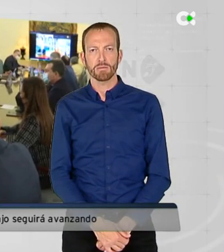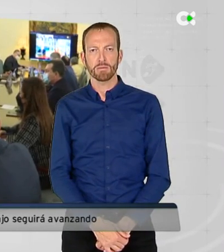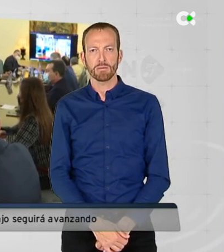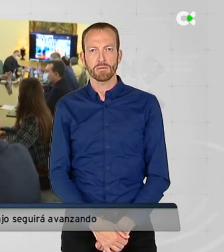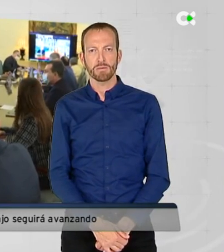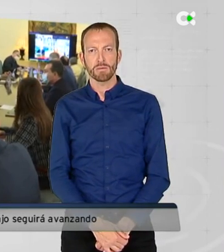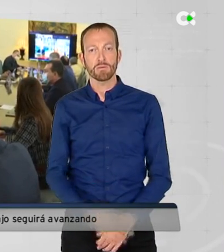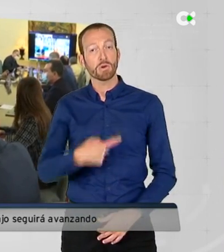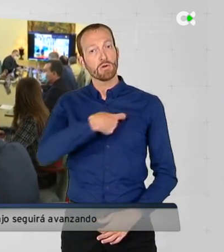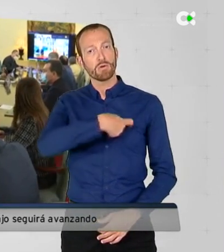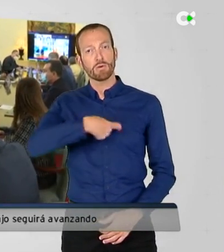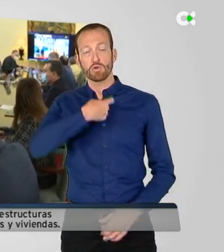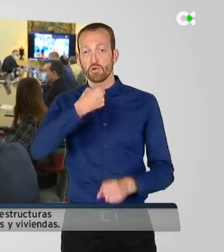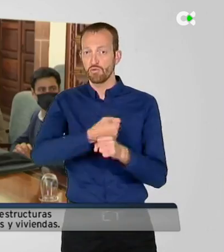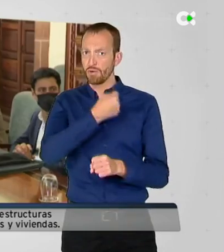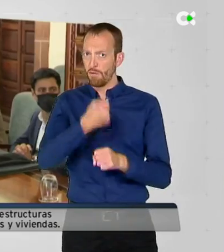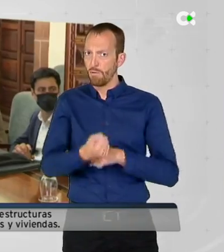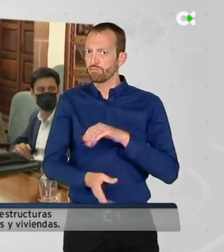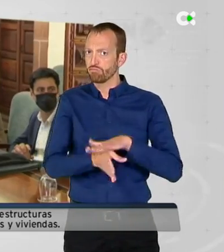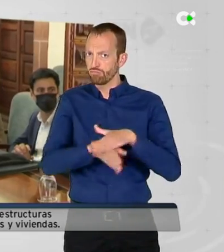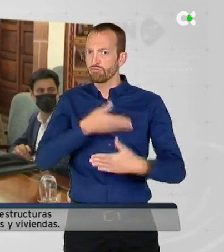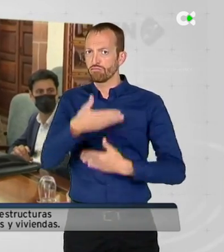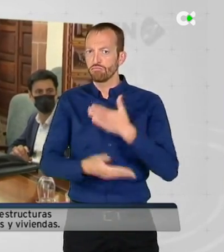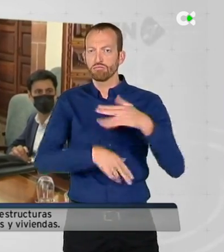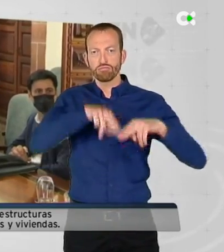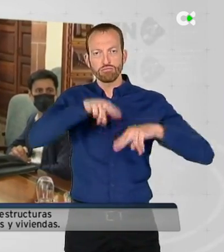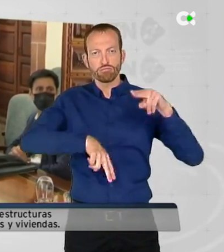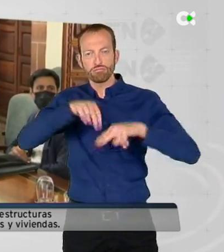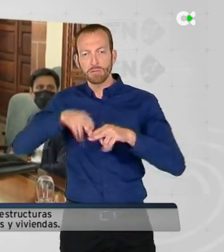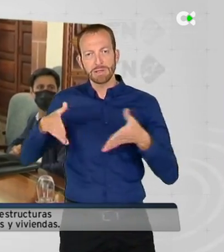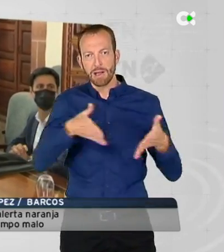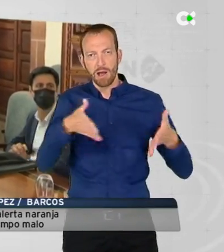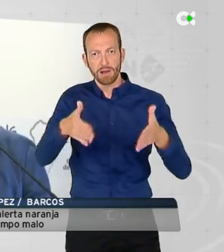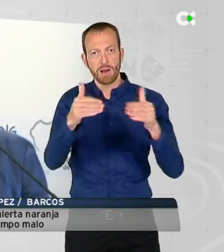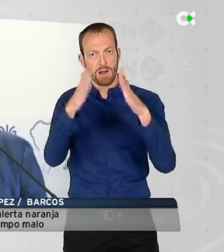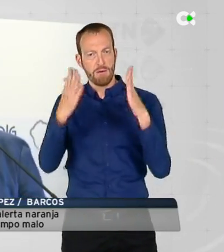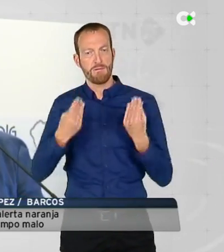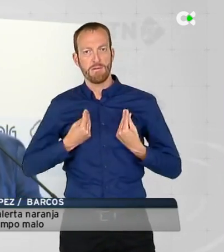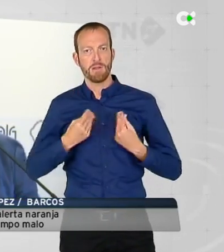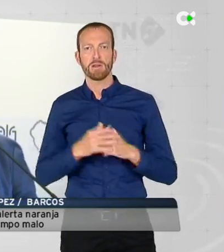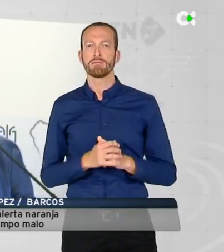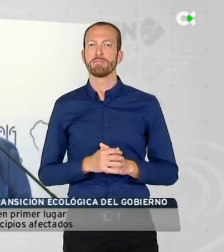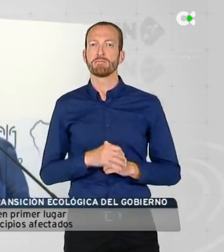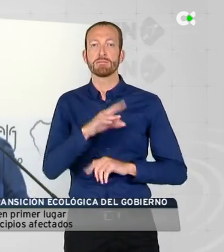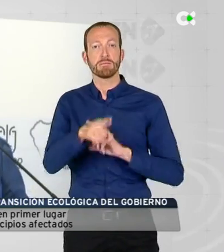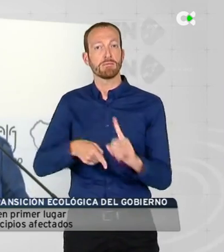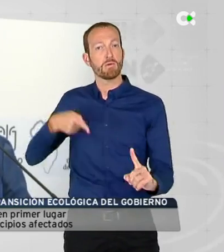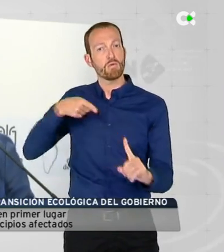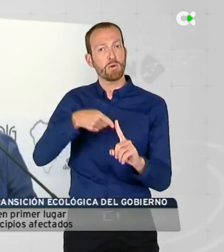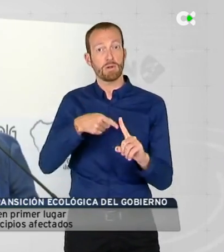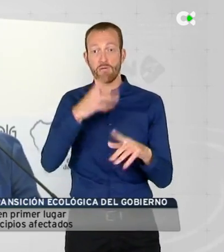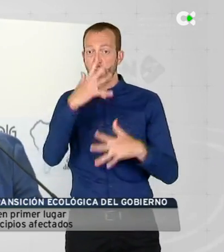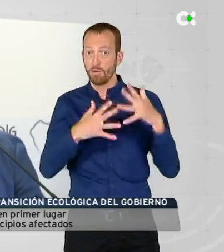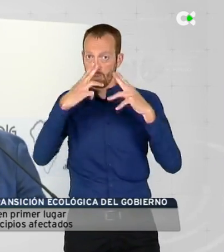La Comisión de Trabajo seguirá avanzando en las infraestructuras de carreteras y viviendas. El objetivo que tenemos todas las administraciones